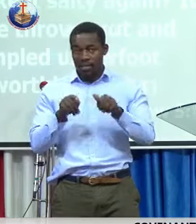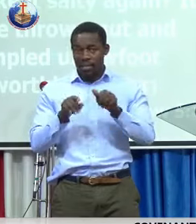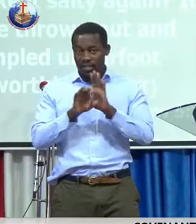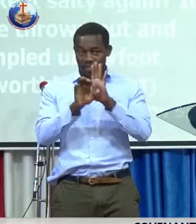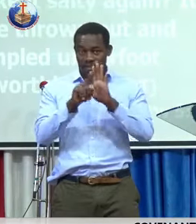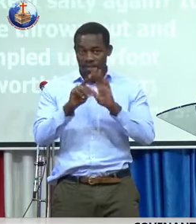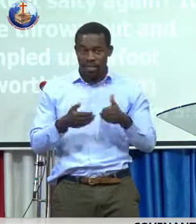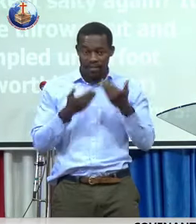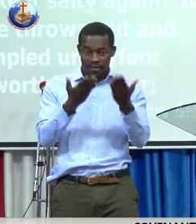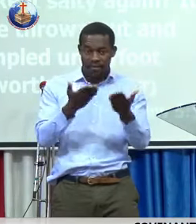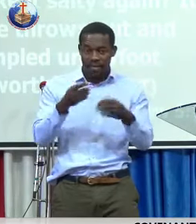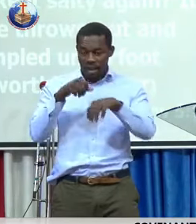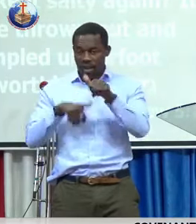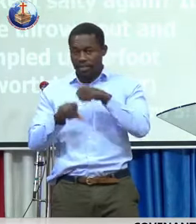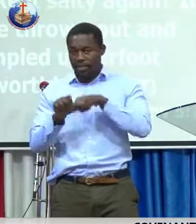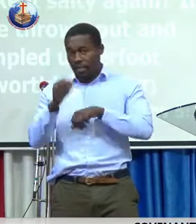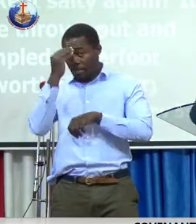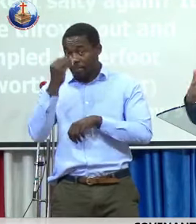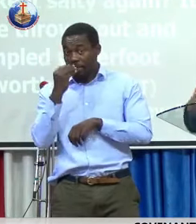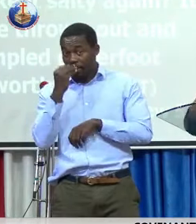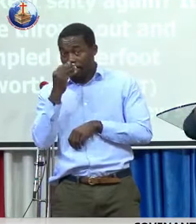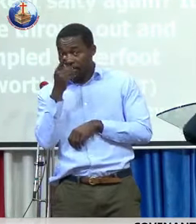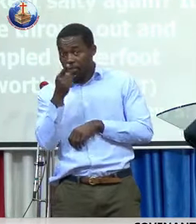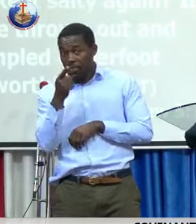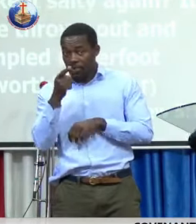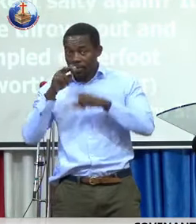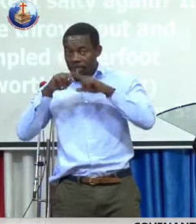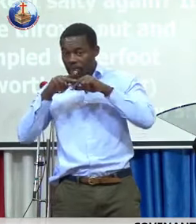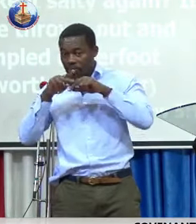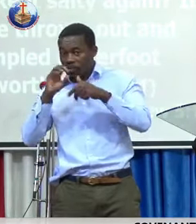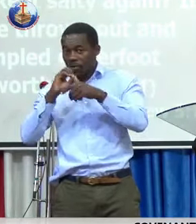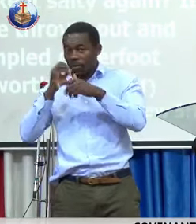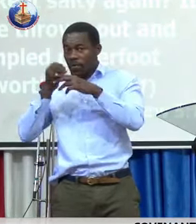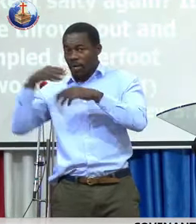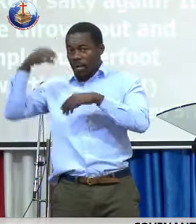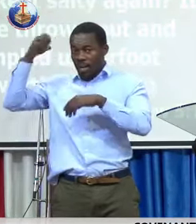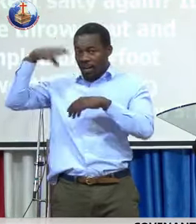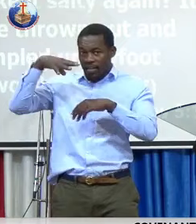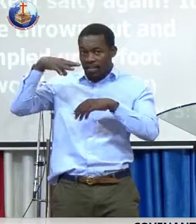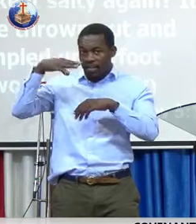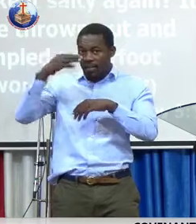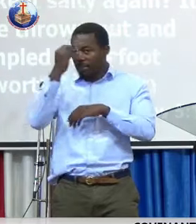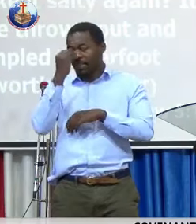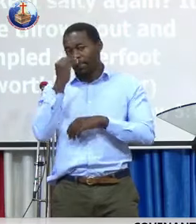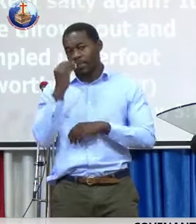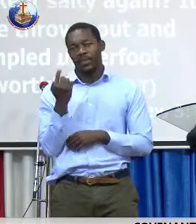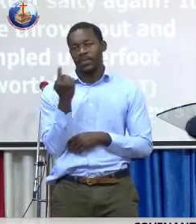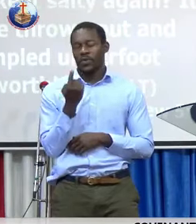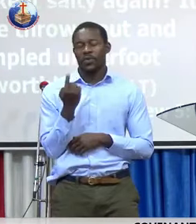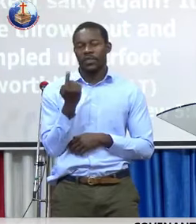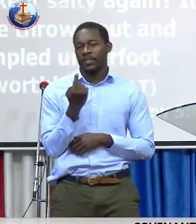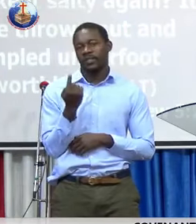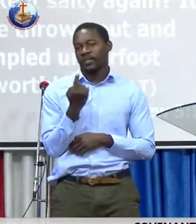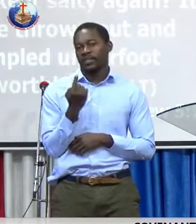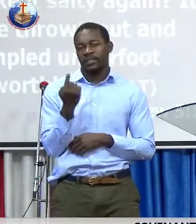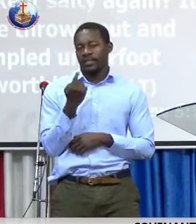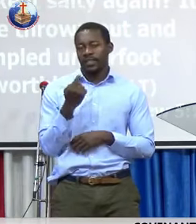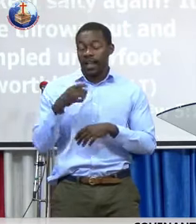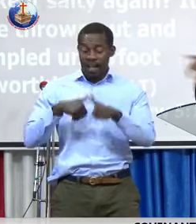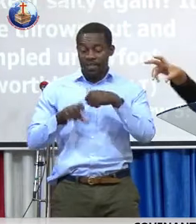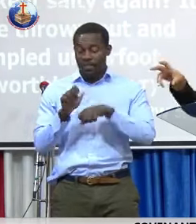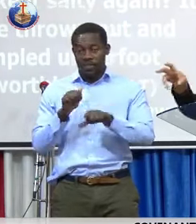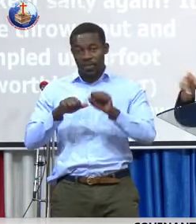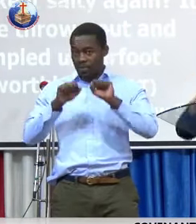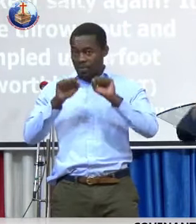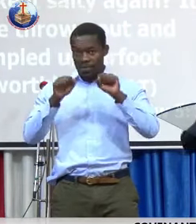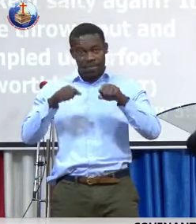actions to show that we are salt or we are light, kwa hivyo tukijaribu kuonyesha matendo kwamba sisi ni chumvi ama nuru, those actions can change